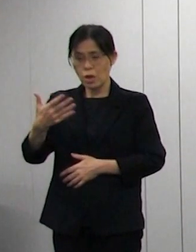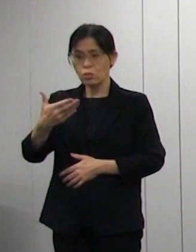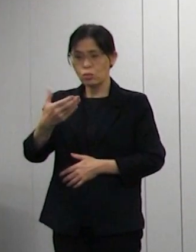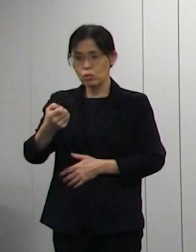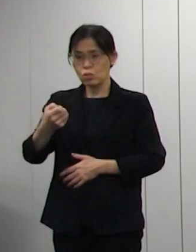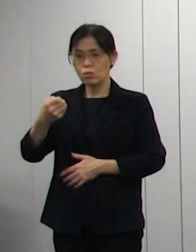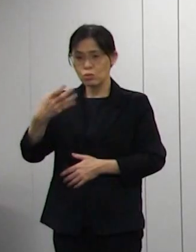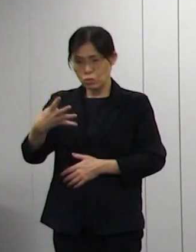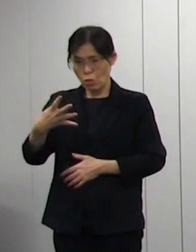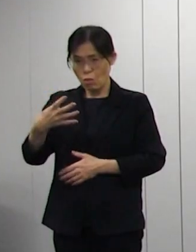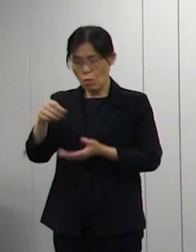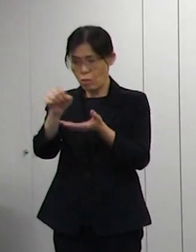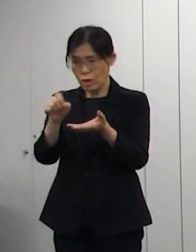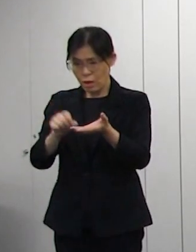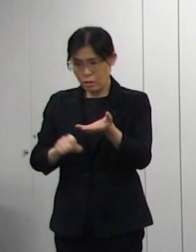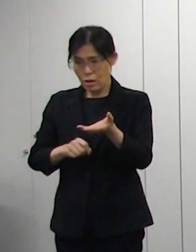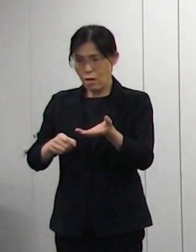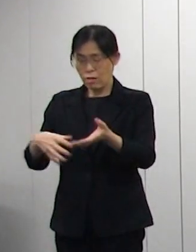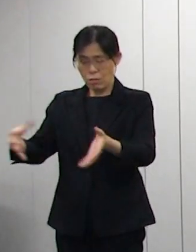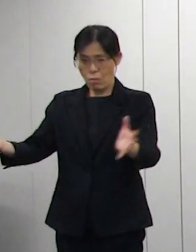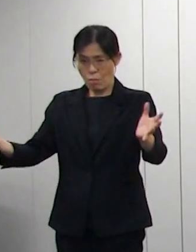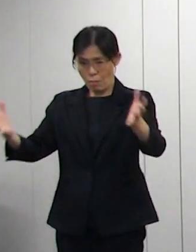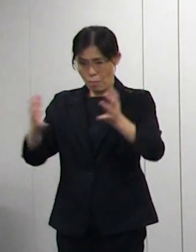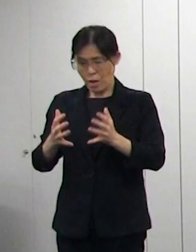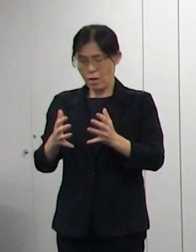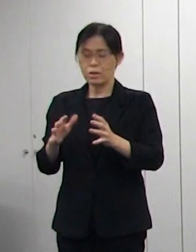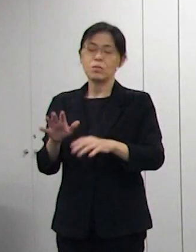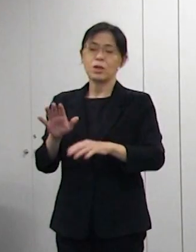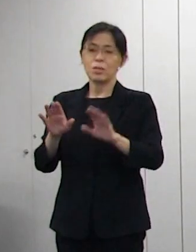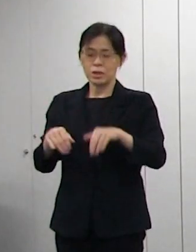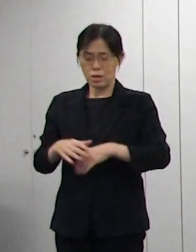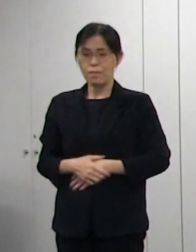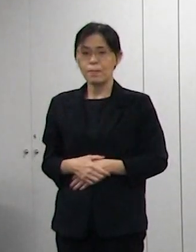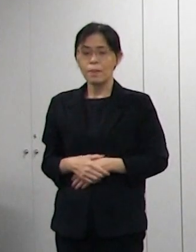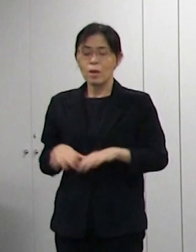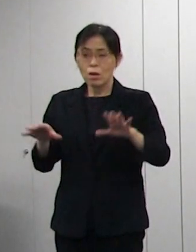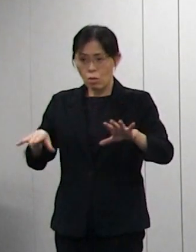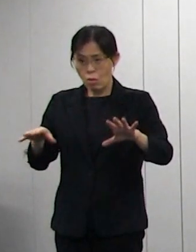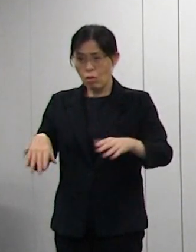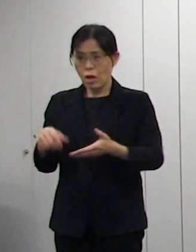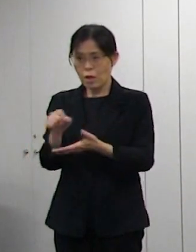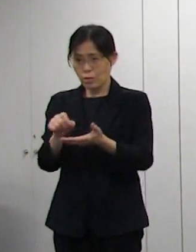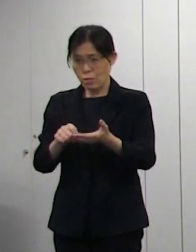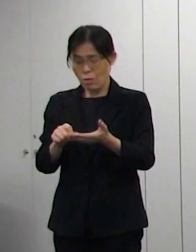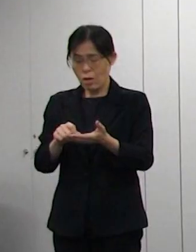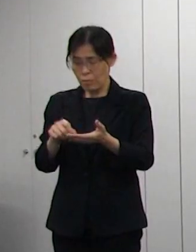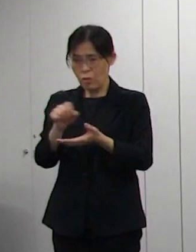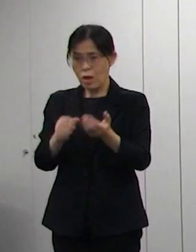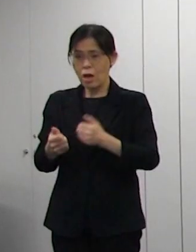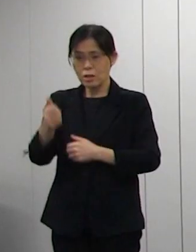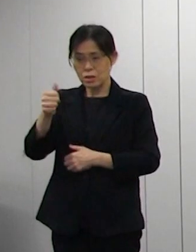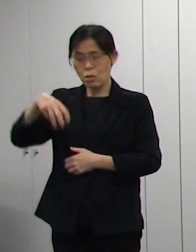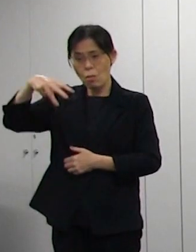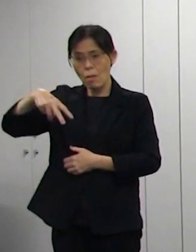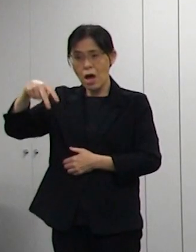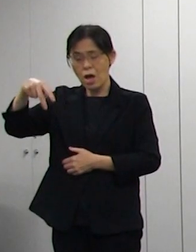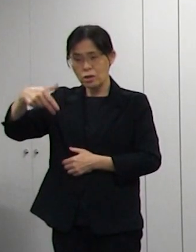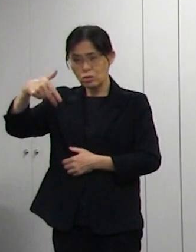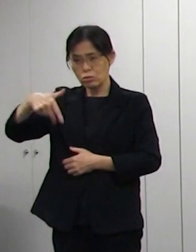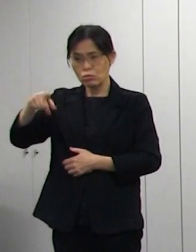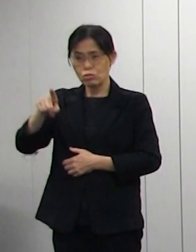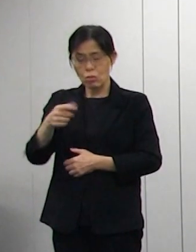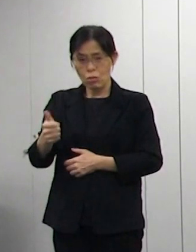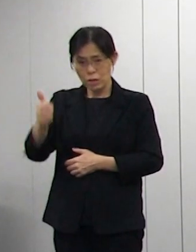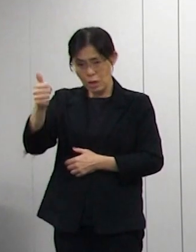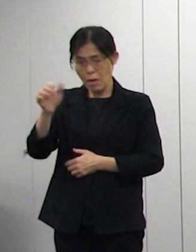1894種の投稿がありました。今回も歌人の増野光一様、天野慶